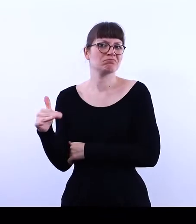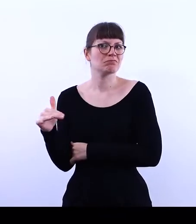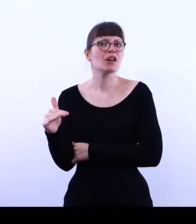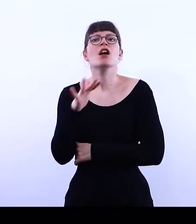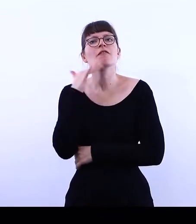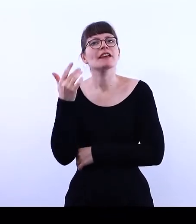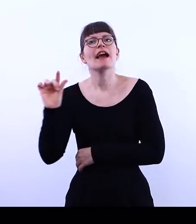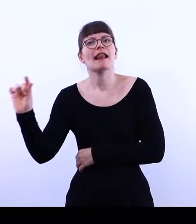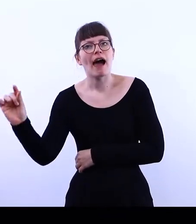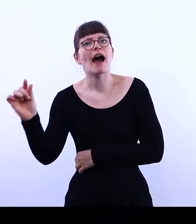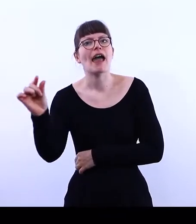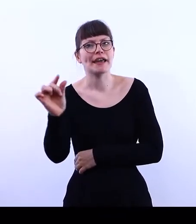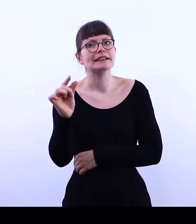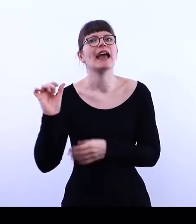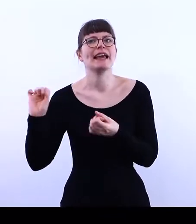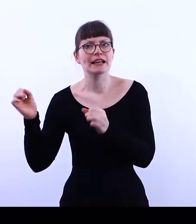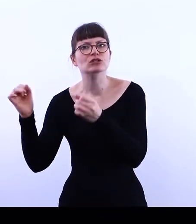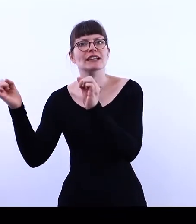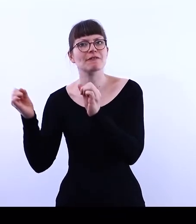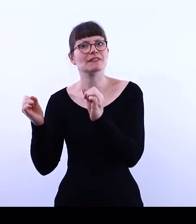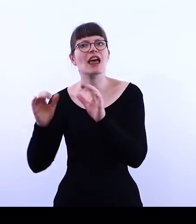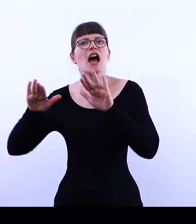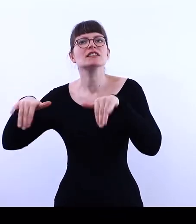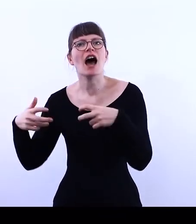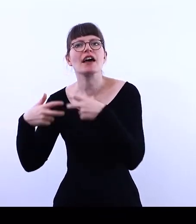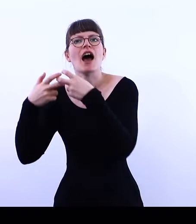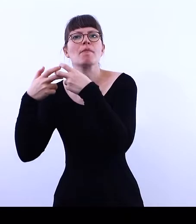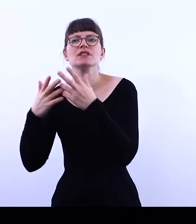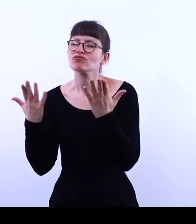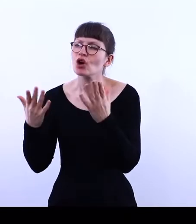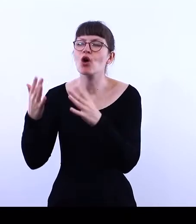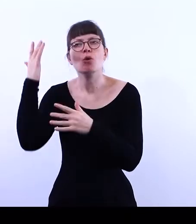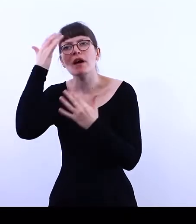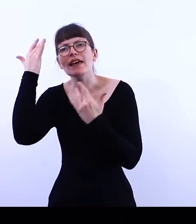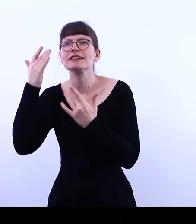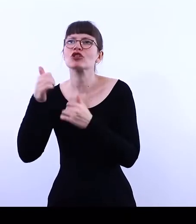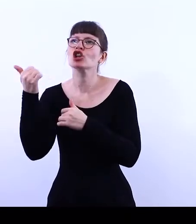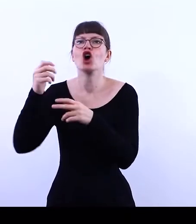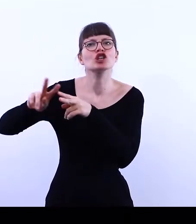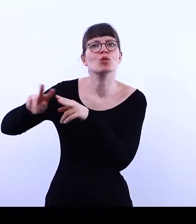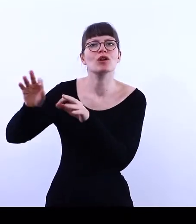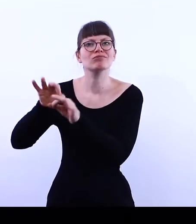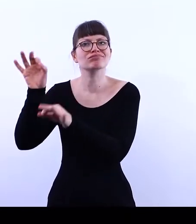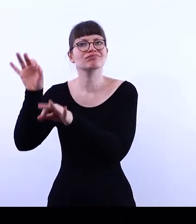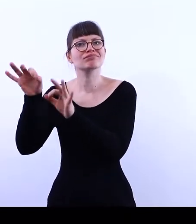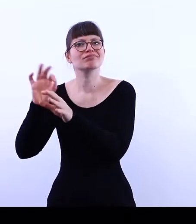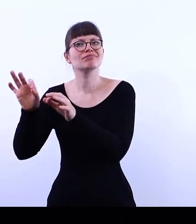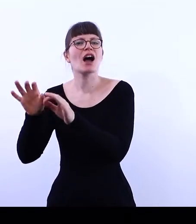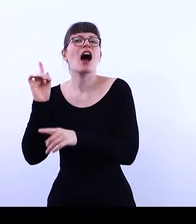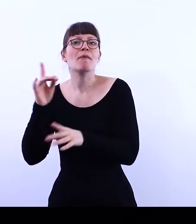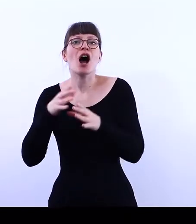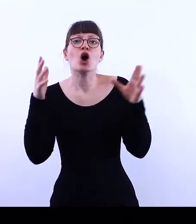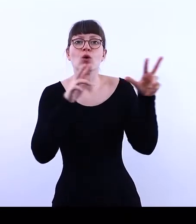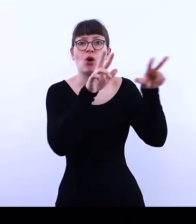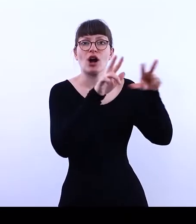viele kleine Initiativen und Startups, die sich da große Gedanken machen, die viele tolle Tools entwickelt haben, aber die großen Organisationen, die